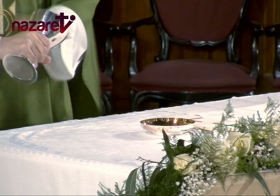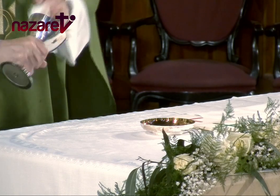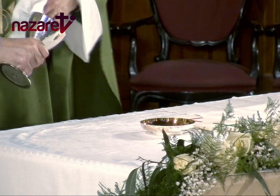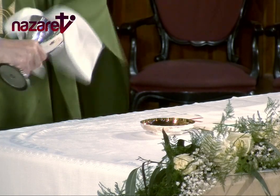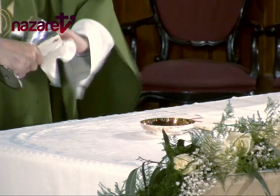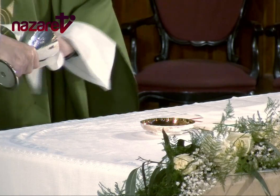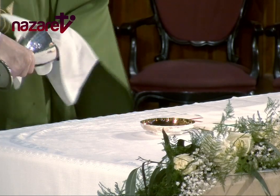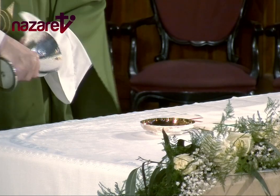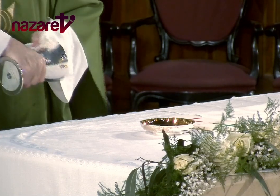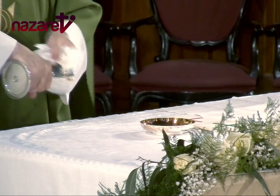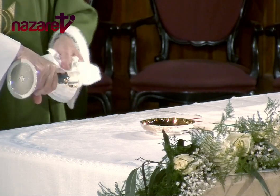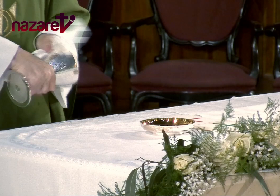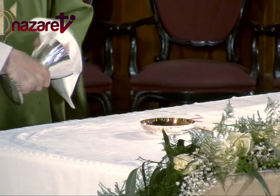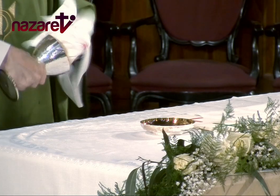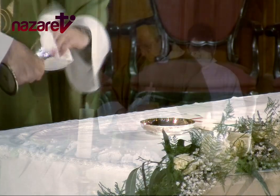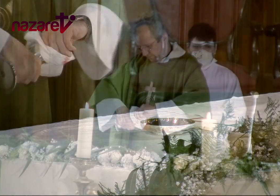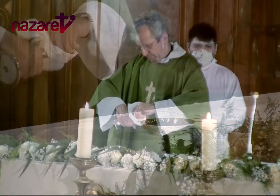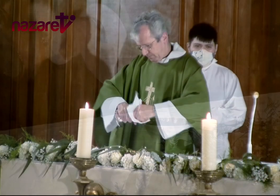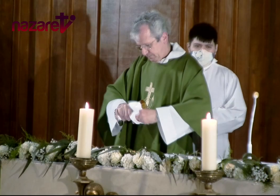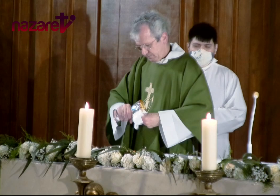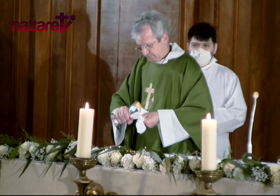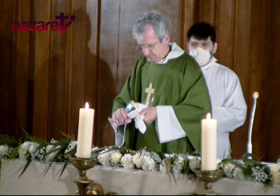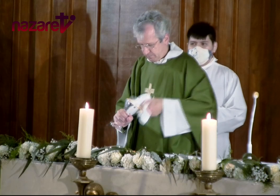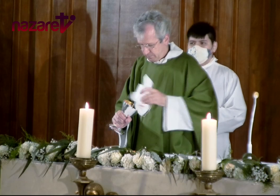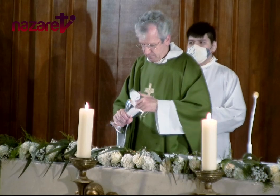qué cara descubierta te conté